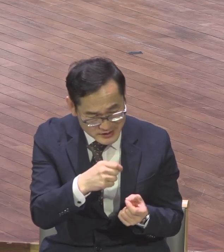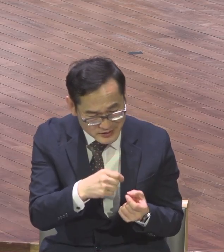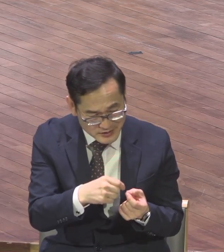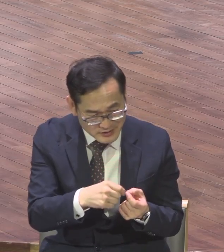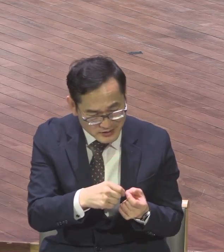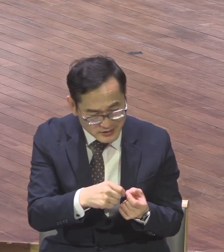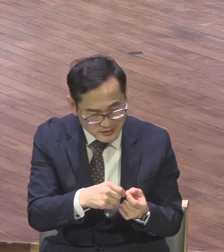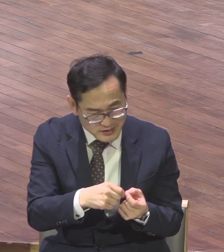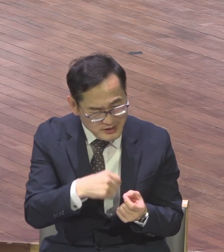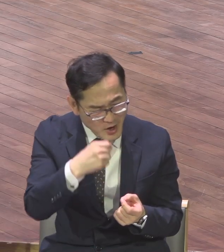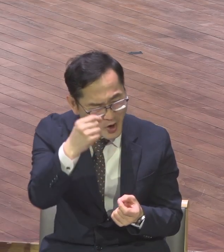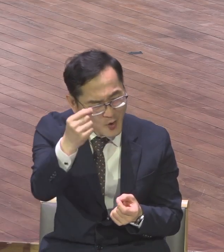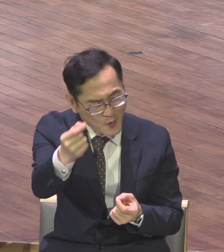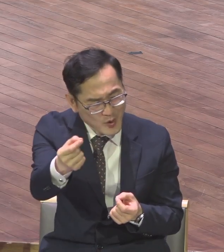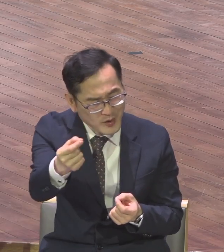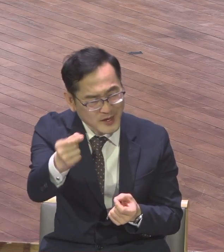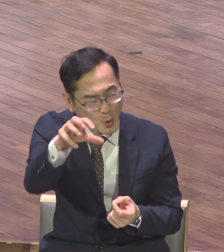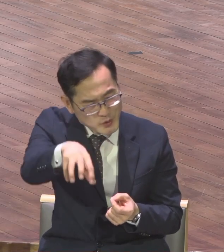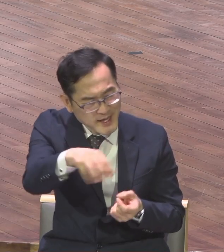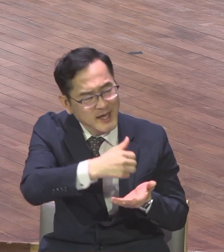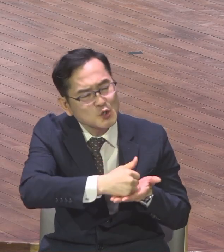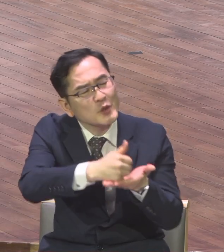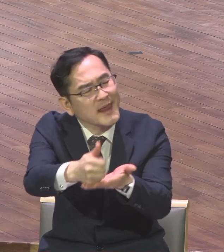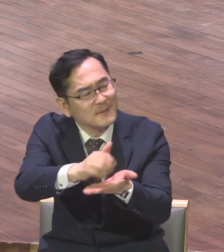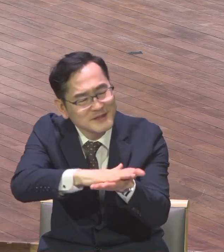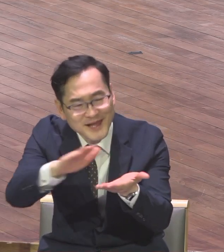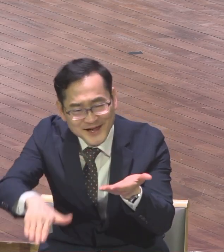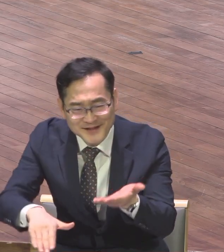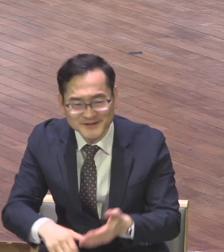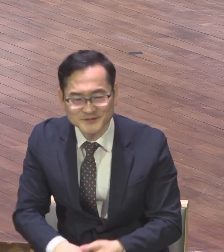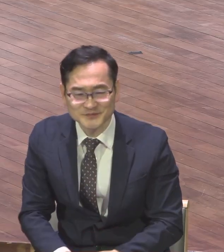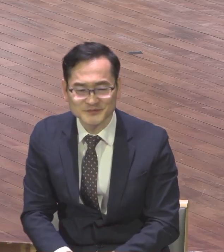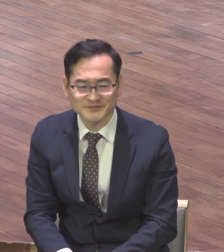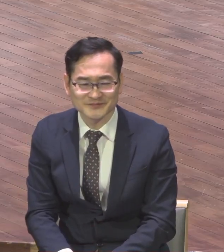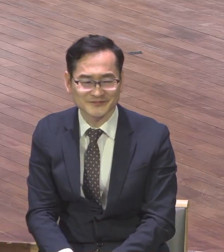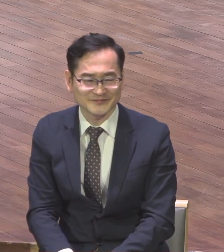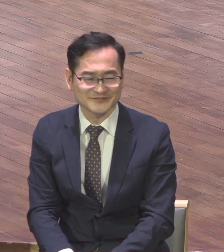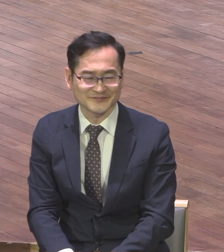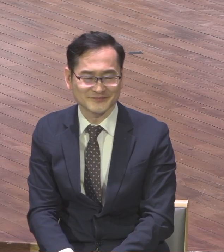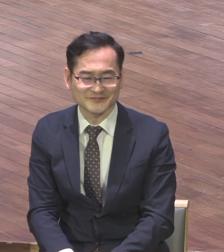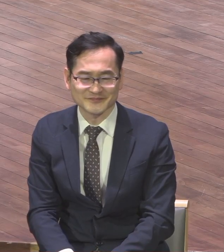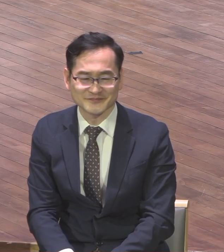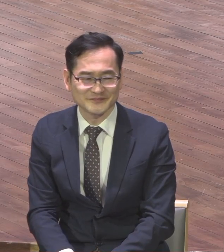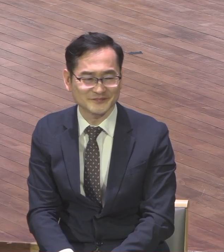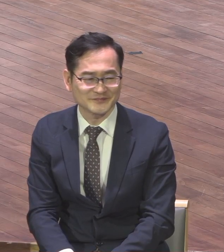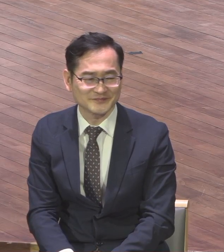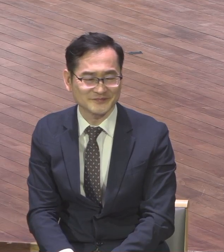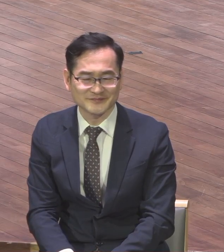영혼애로의 초대입니다.